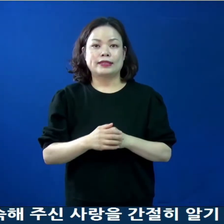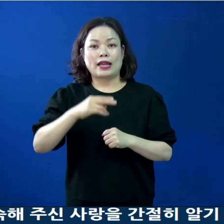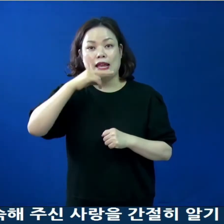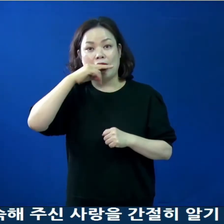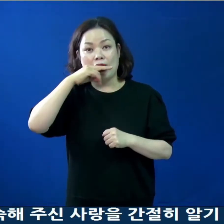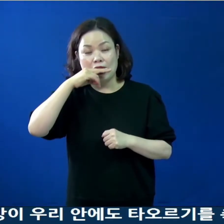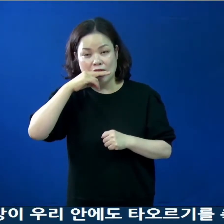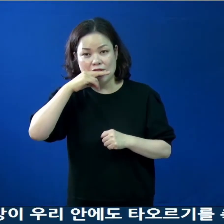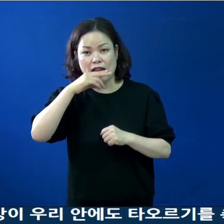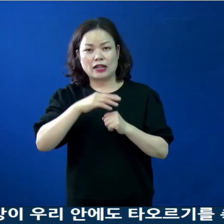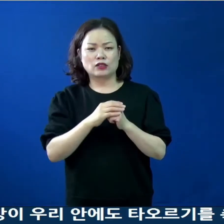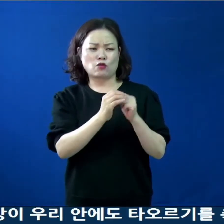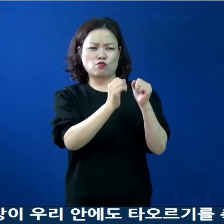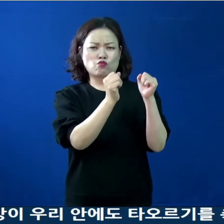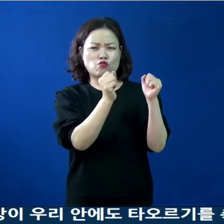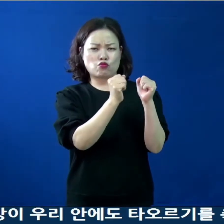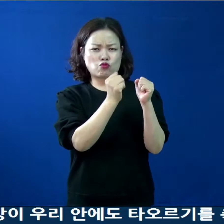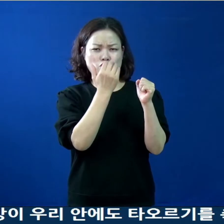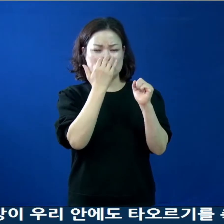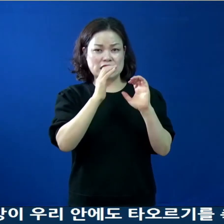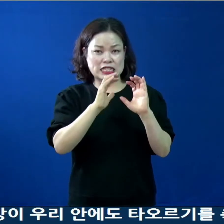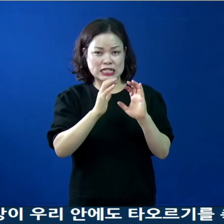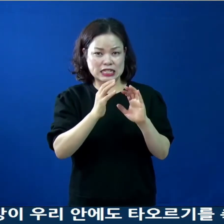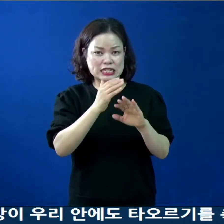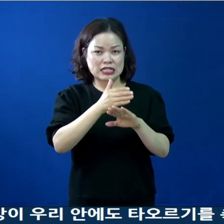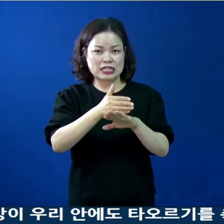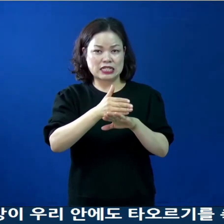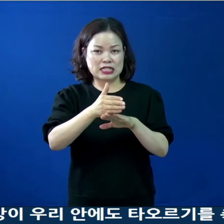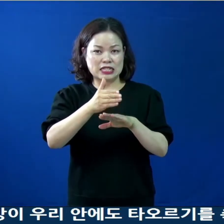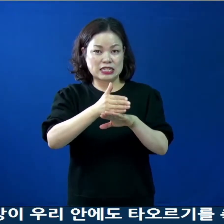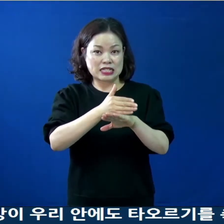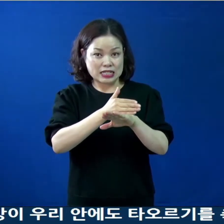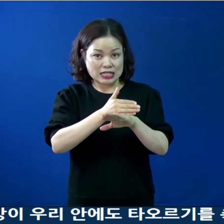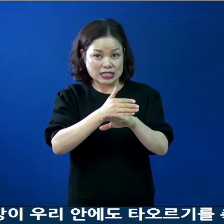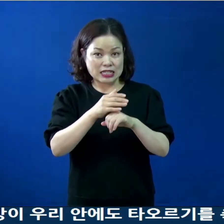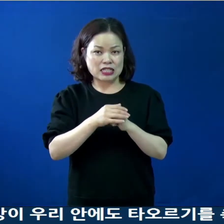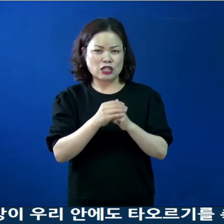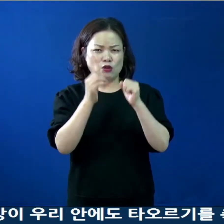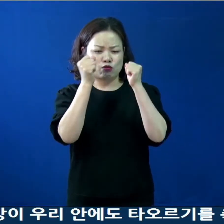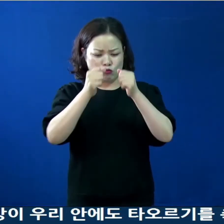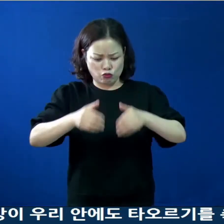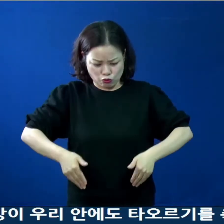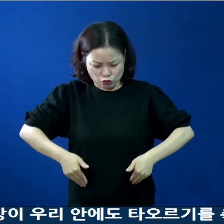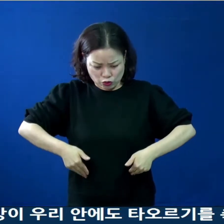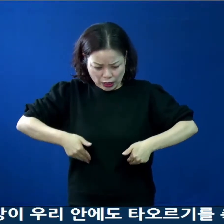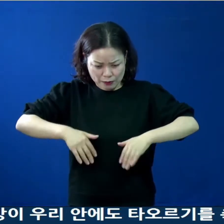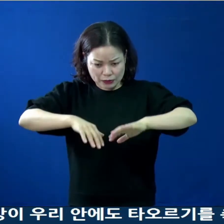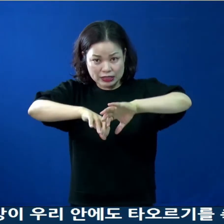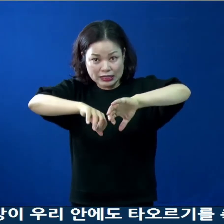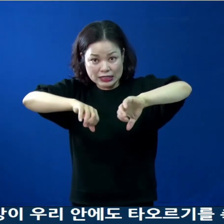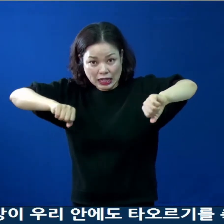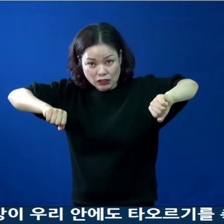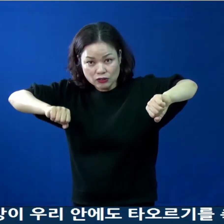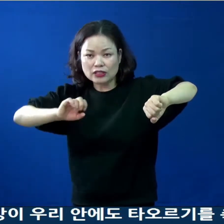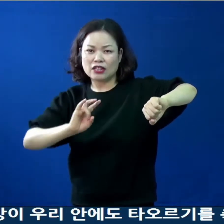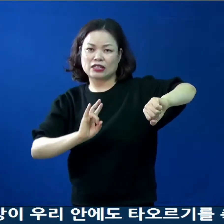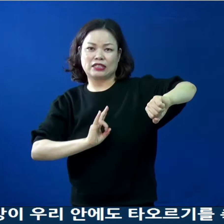이사야는 이제 북이스라엘과 남유다로 이렇게 나뉘어진 분열 왕국 시대의